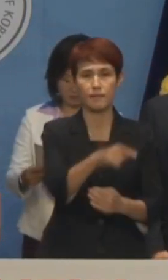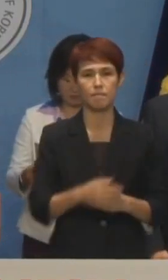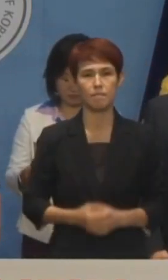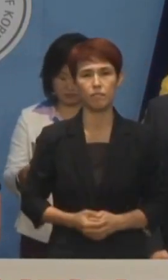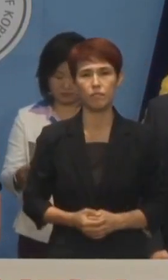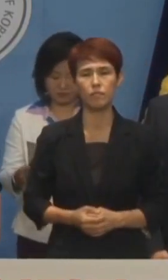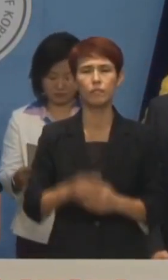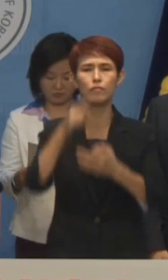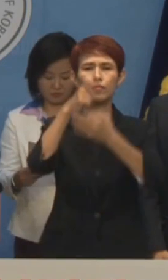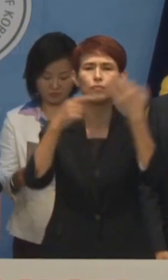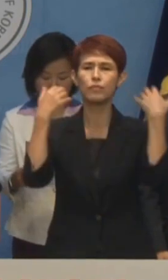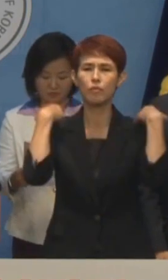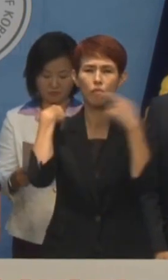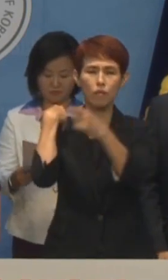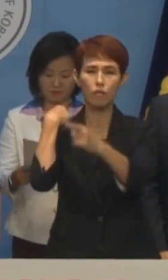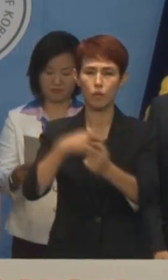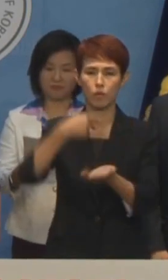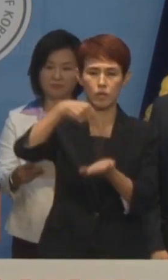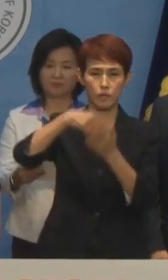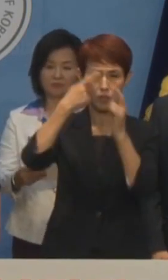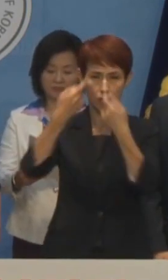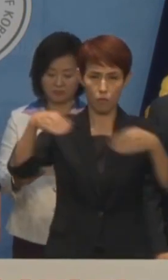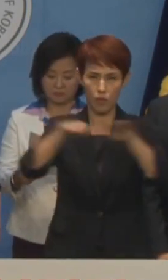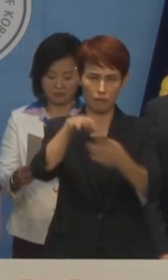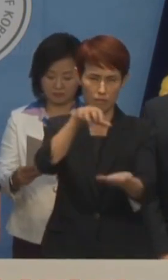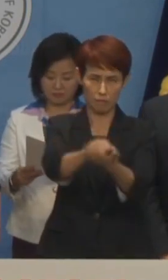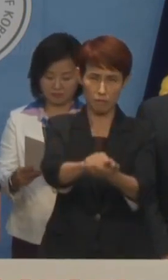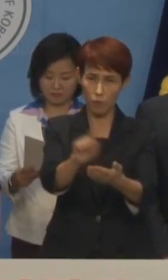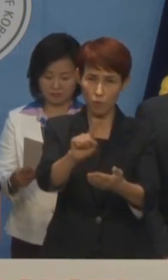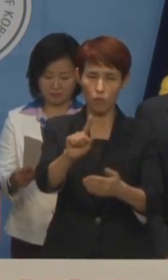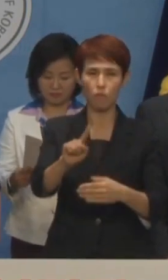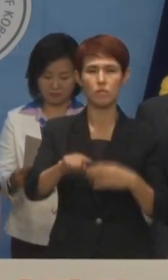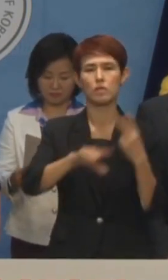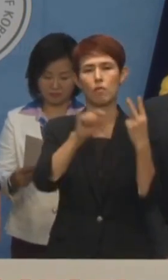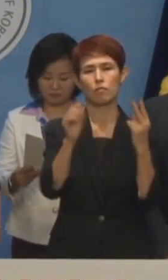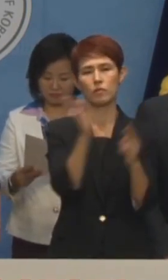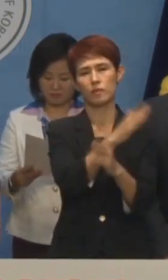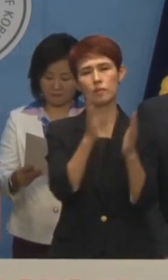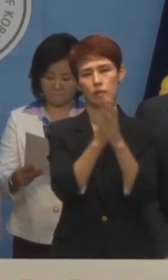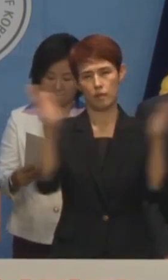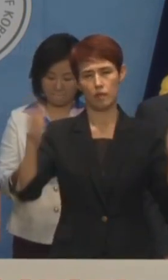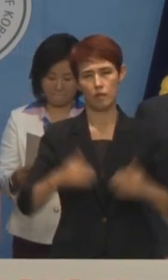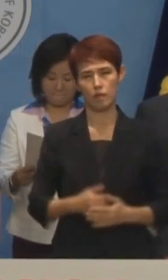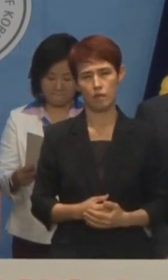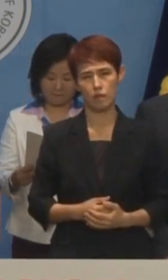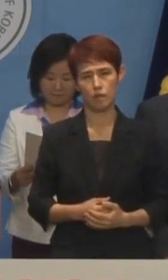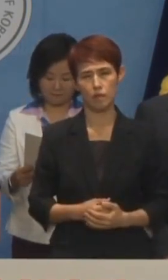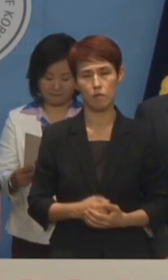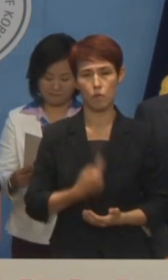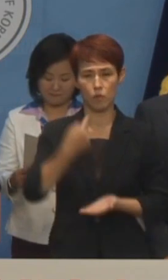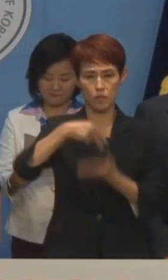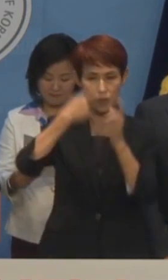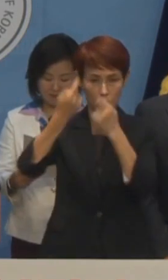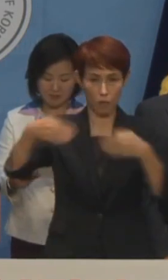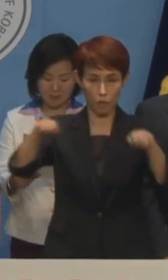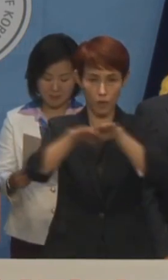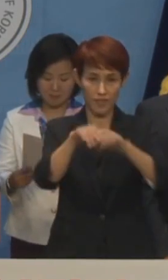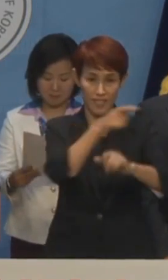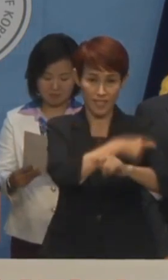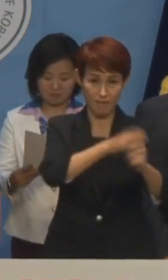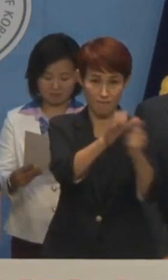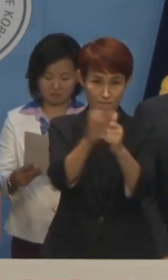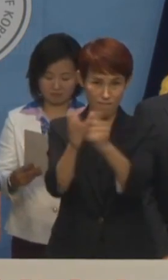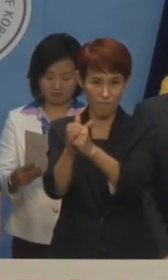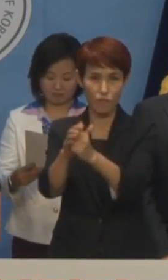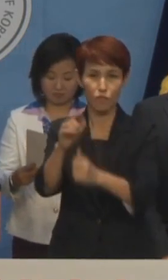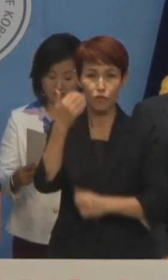윤석열 정권의 독립기념관 장악은 지난 2월 시작되었다. 앞서 독립기념관 이사로